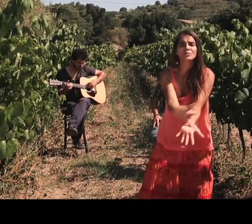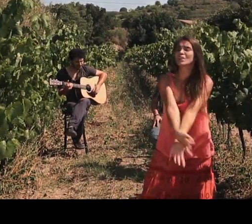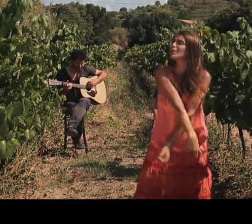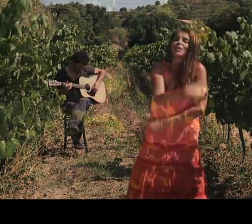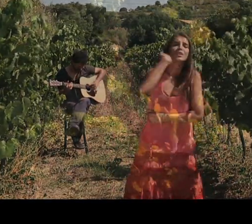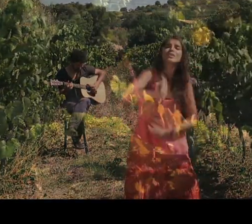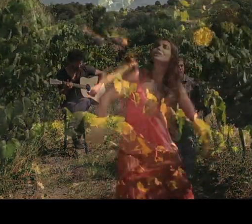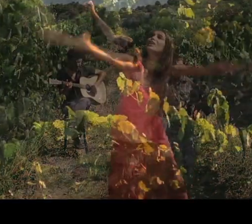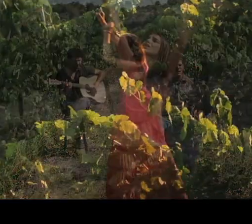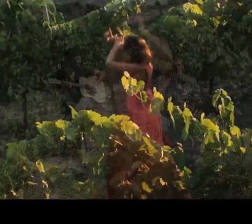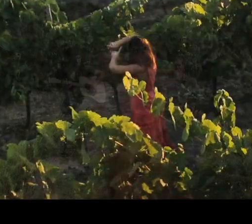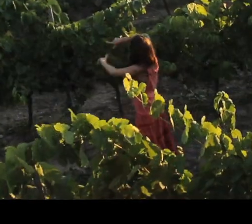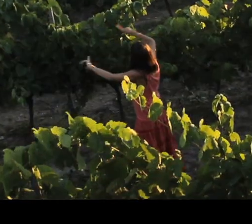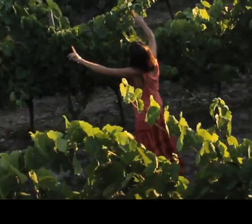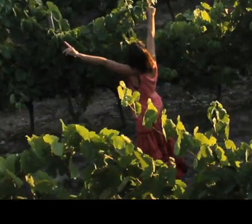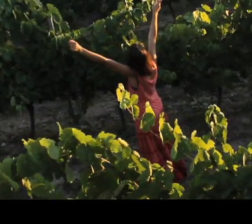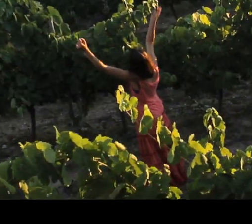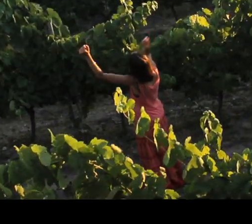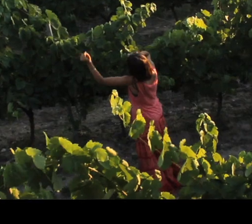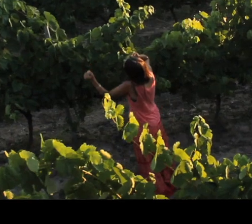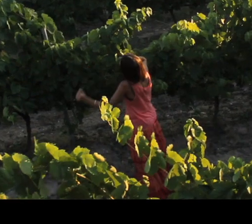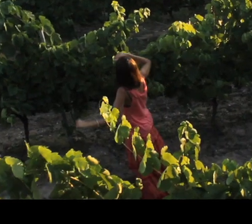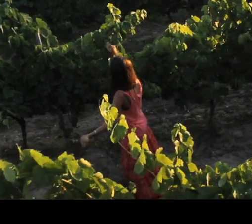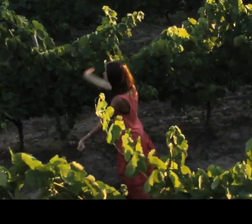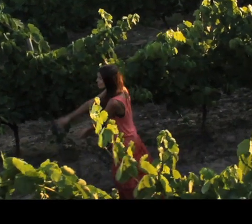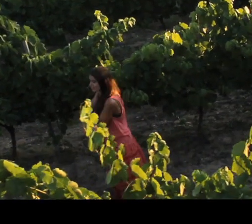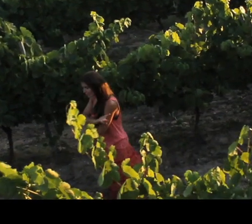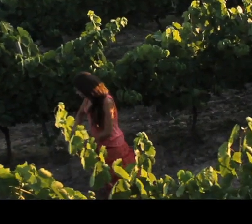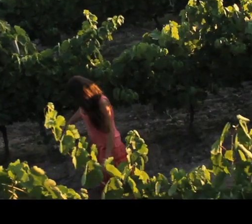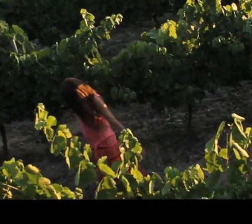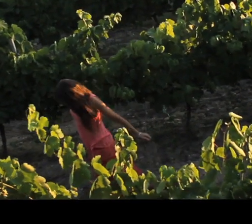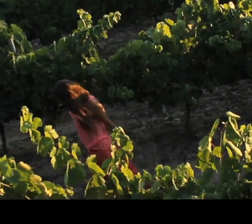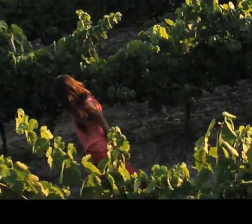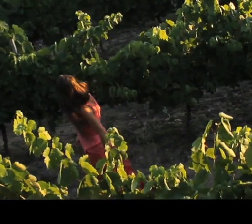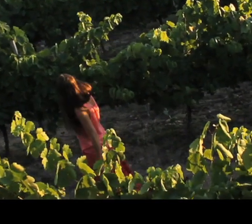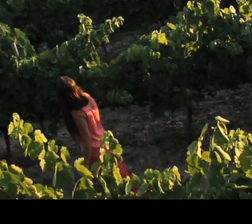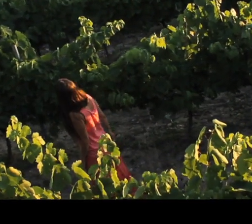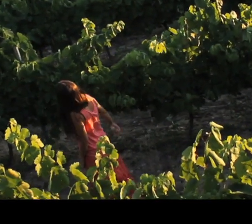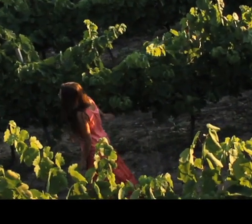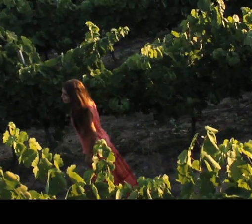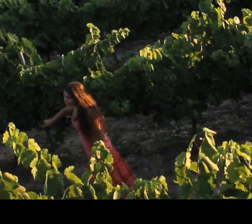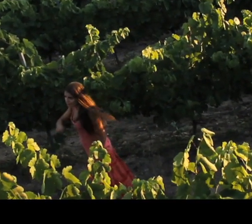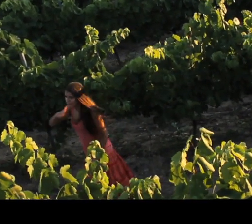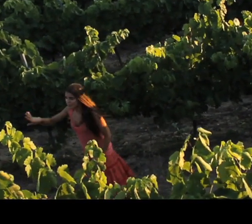no, no, no em fan por els somnis,